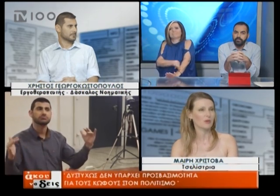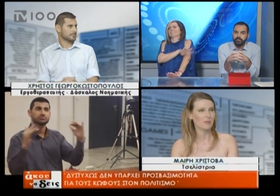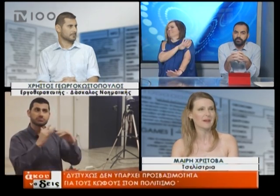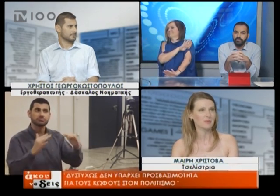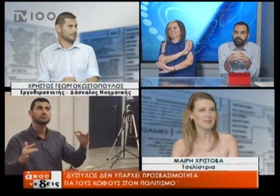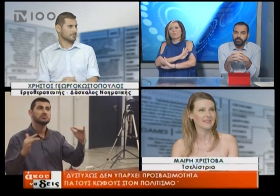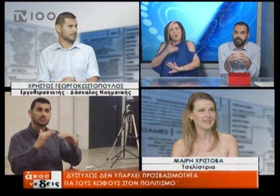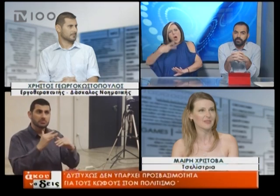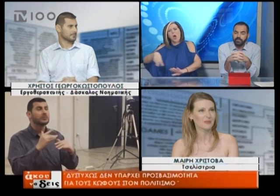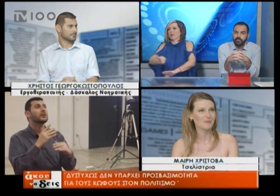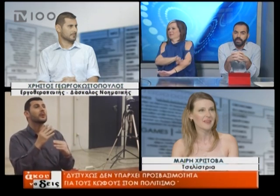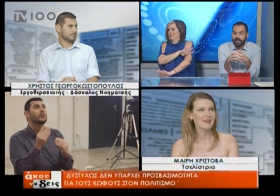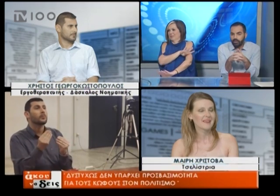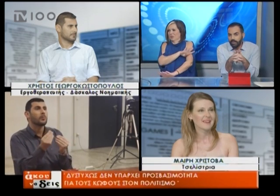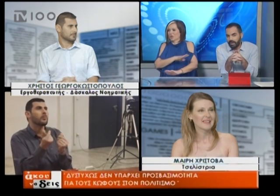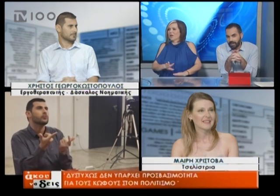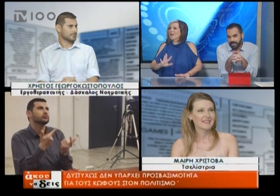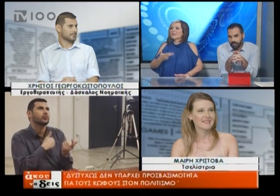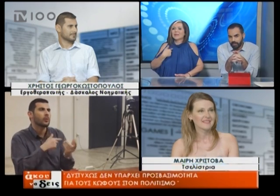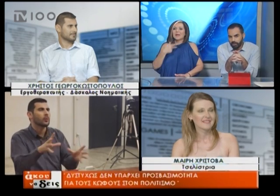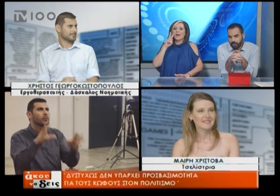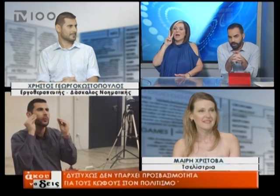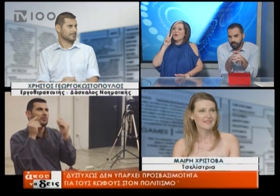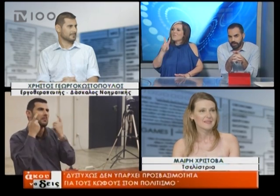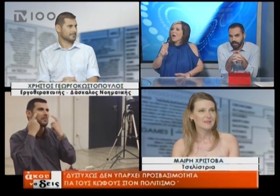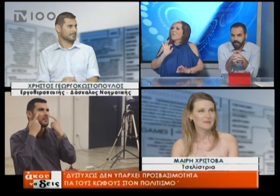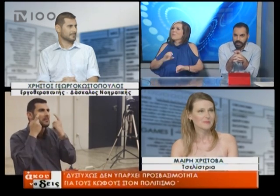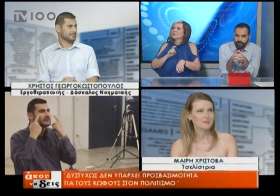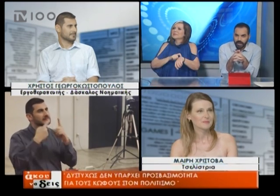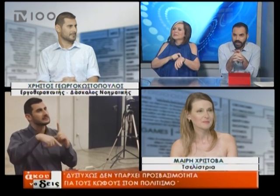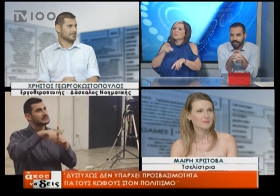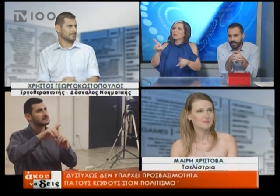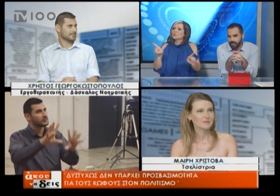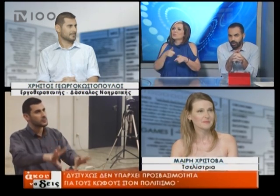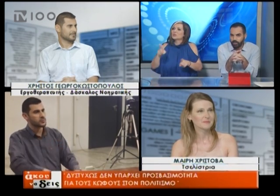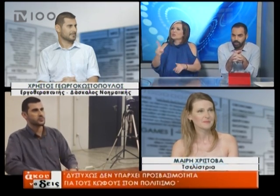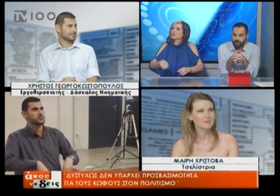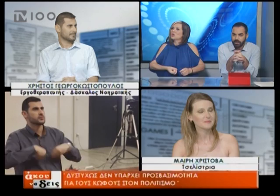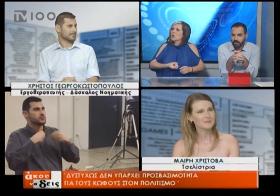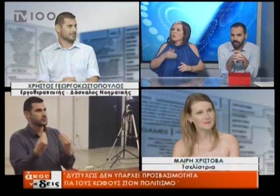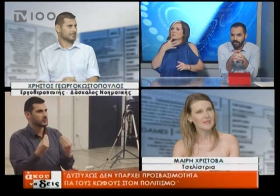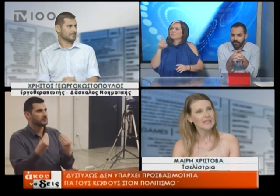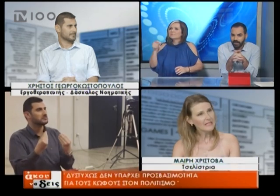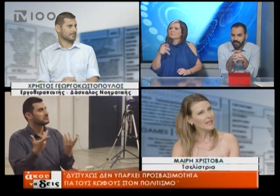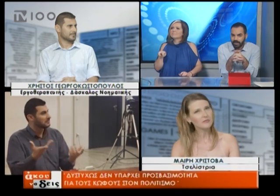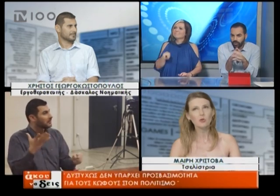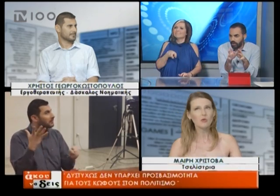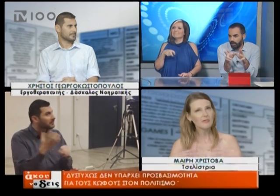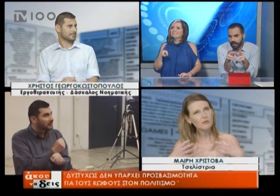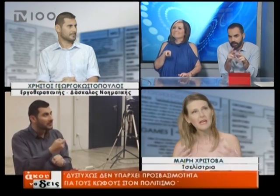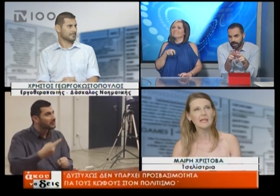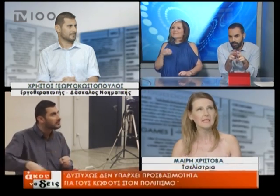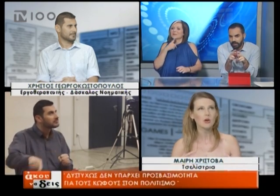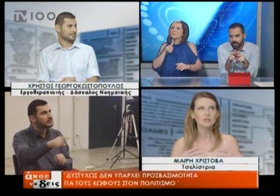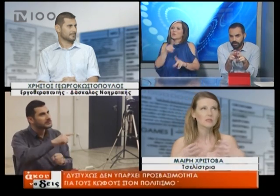συγκινητικό, πάρα πολύ συγκινητικό. Γιατί τον βλέπω κάποια στιγμή που τη νιώθει τη μουσική, γιατί κινείται στο ρυθμό της μουσικής. Ναι, έτσι, εκτός αν κάνω